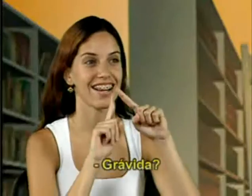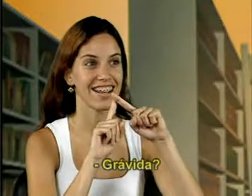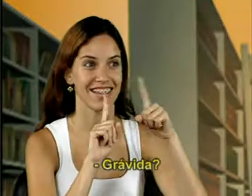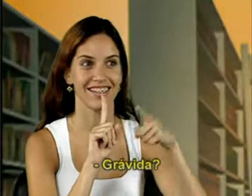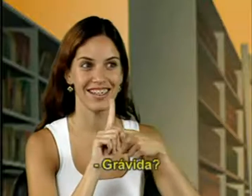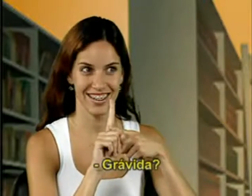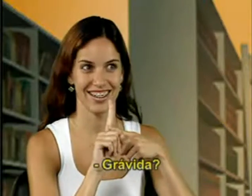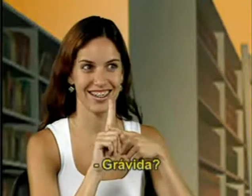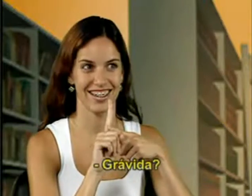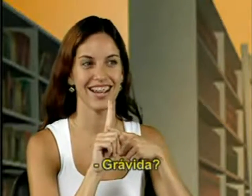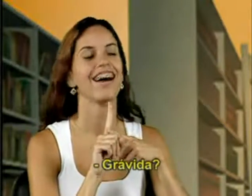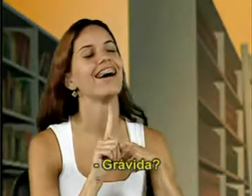Grávida?